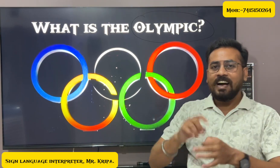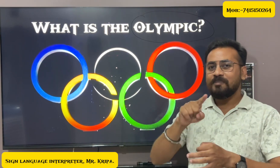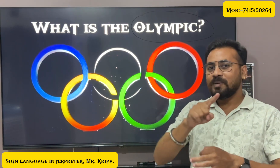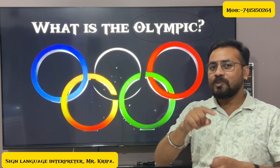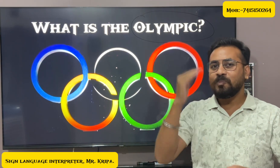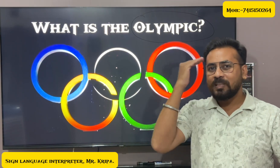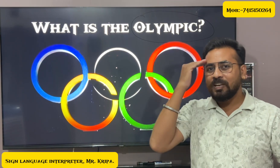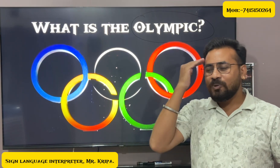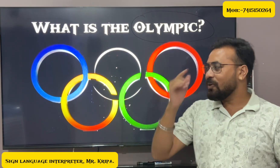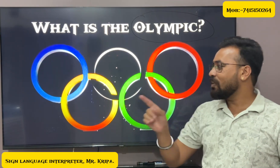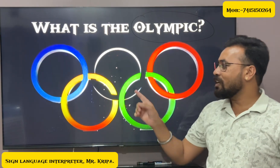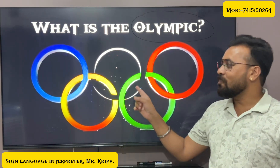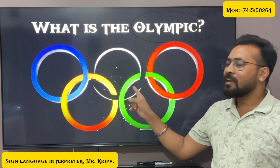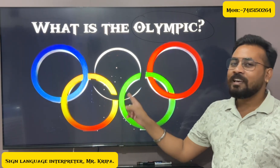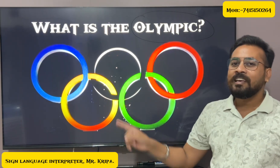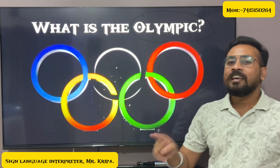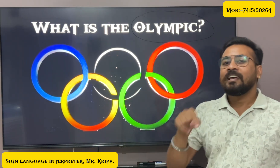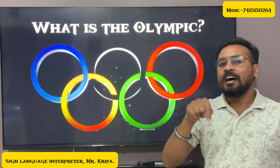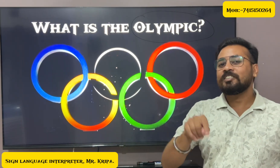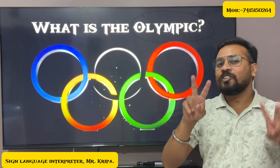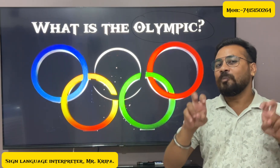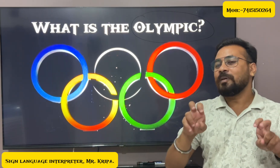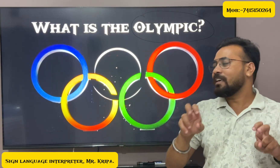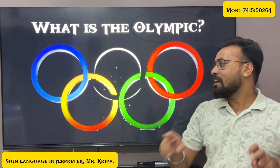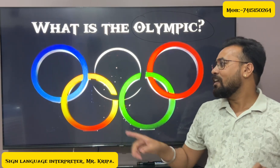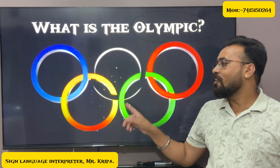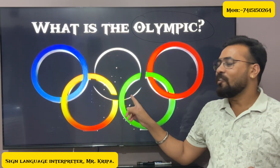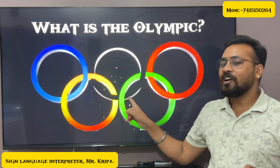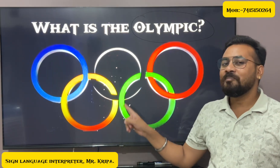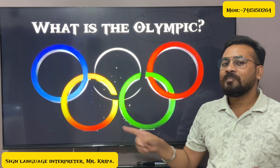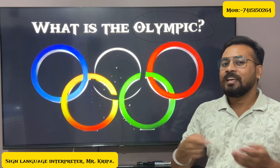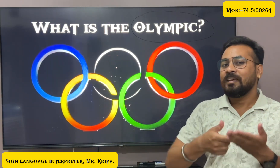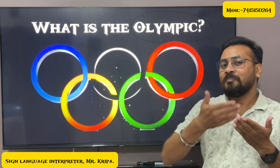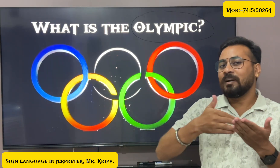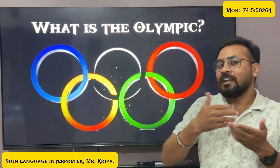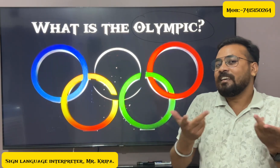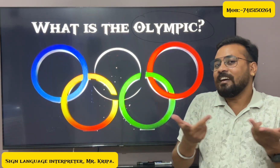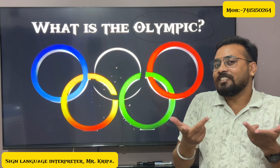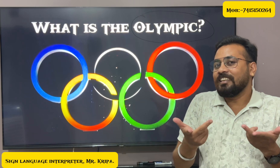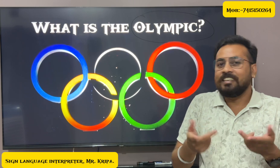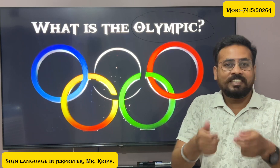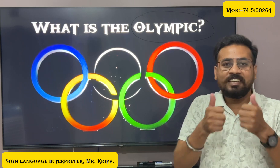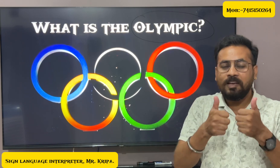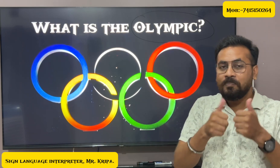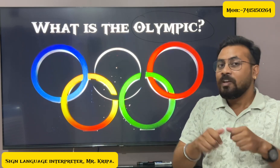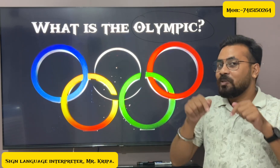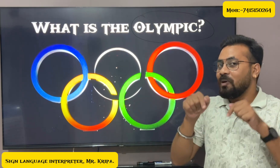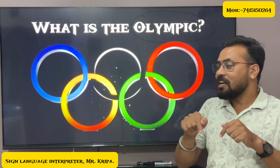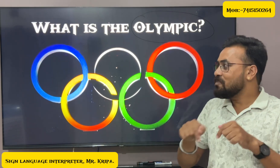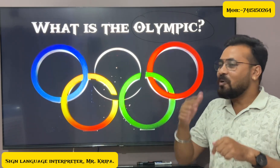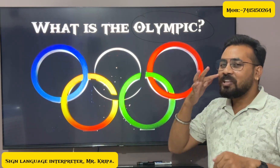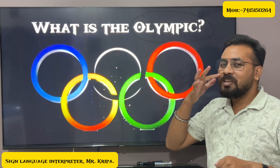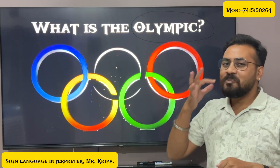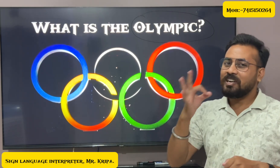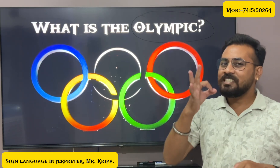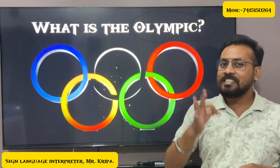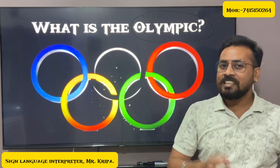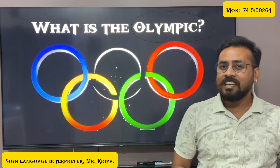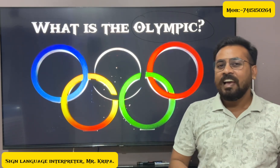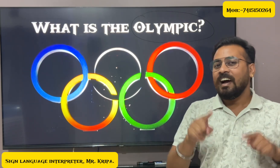सभी को पता हो गया होगा कि मैं आज का टॉपिक क्या है और हम पढ़ना क्या चाहते हैं। ठीक है, तो आज बहुत ही इंपॉर्टेंट चीजें हैं, आप